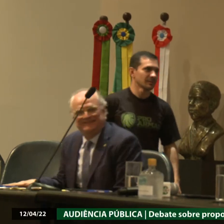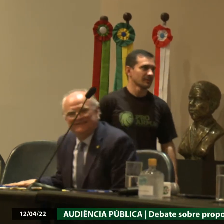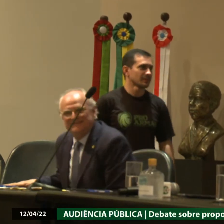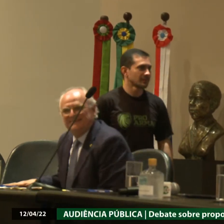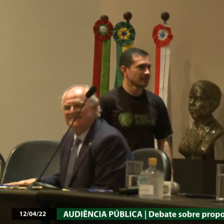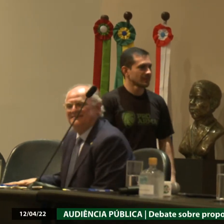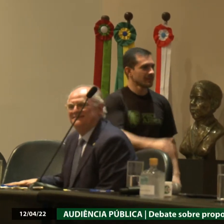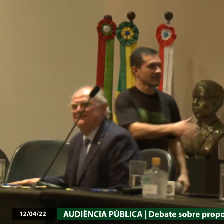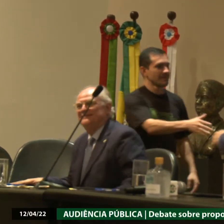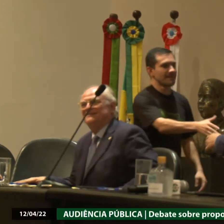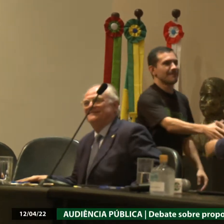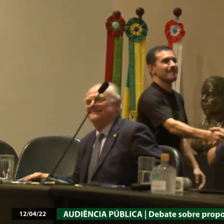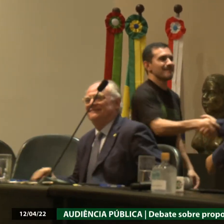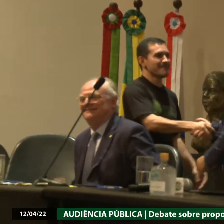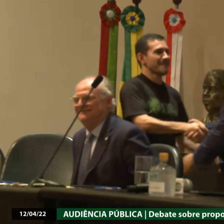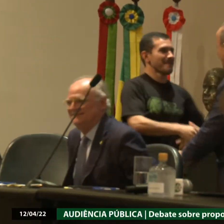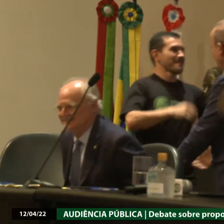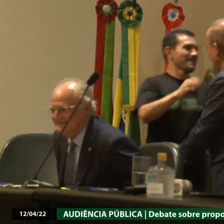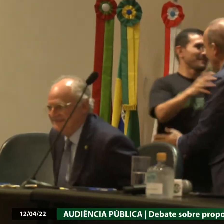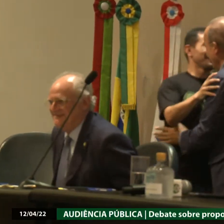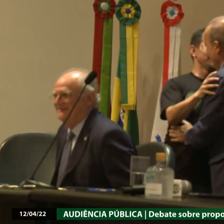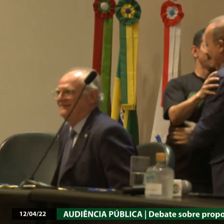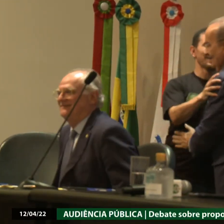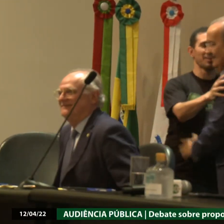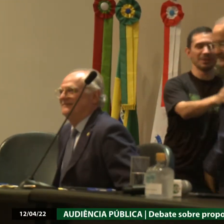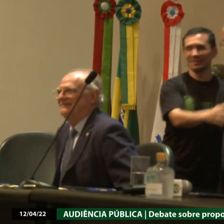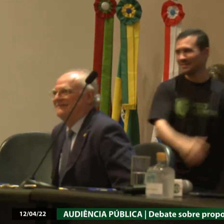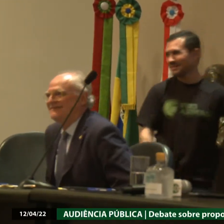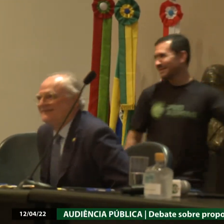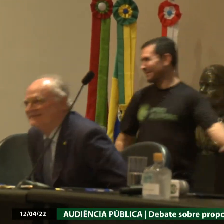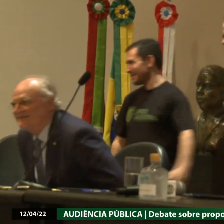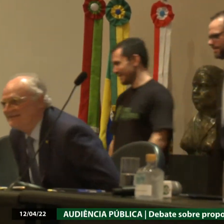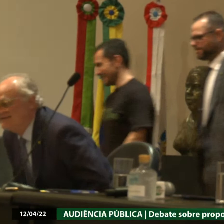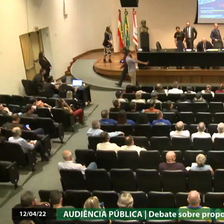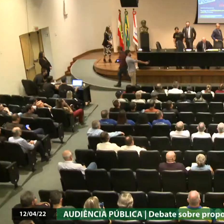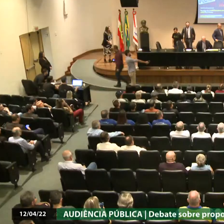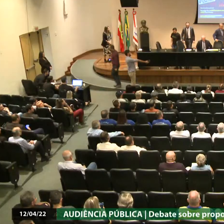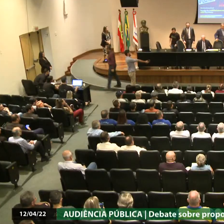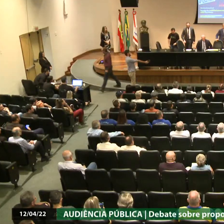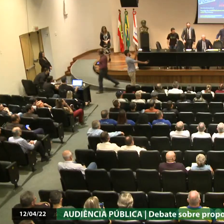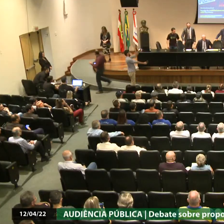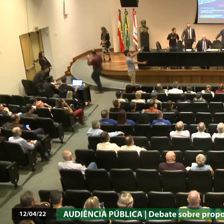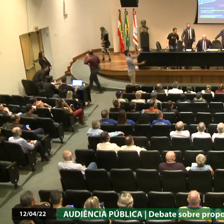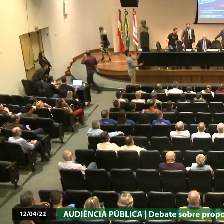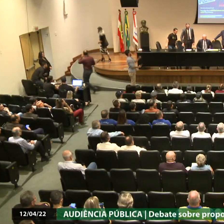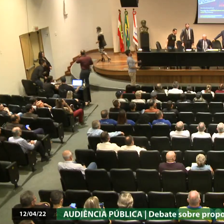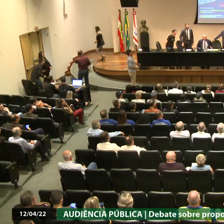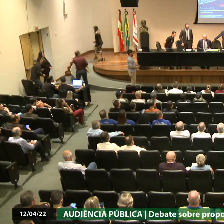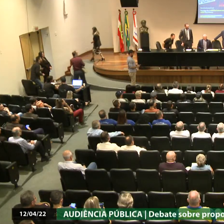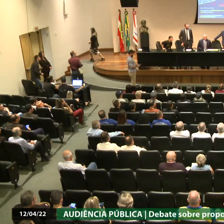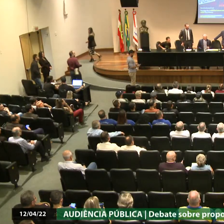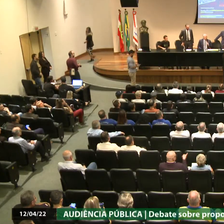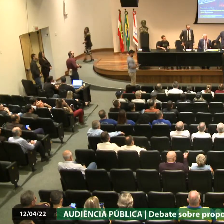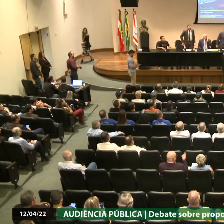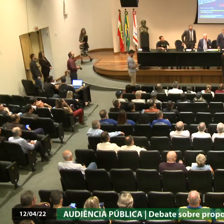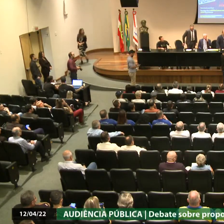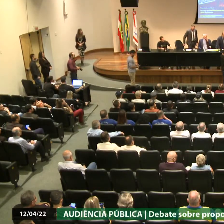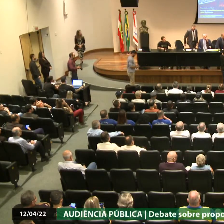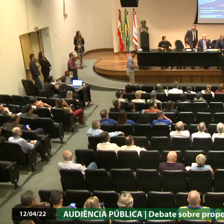e o nosso evento E aí E aí